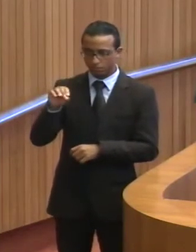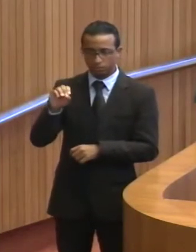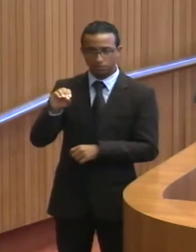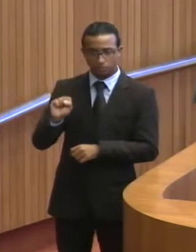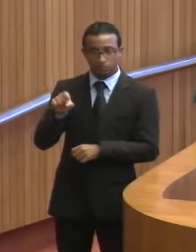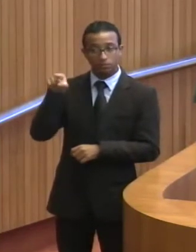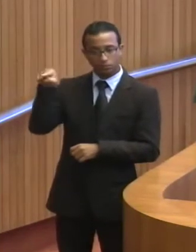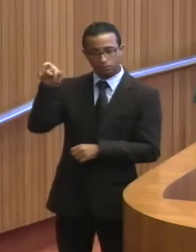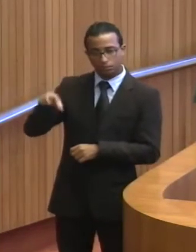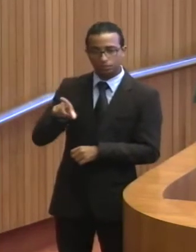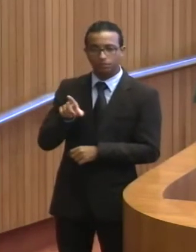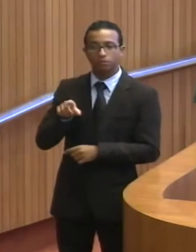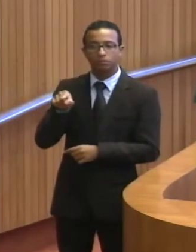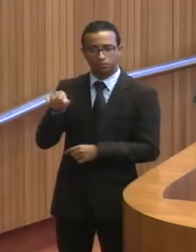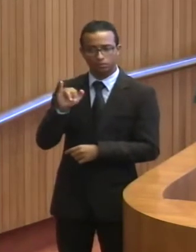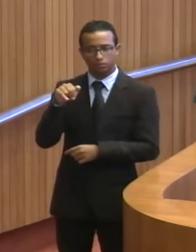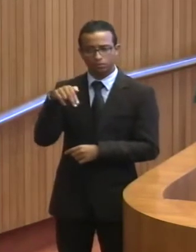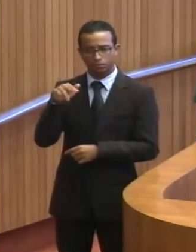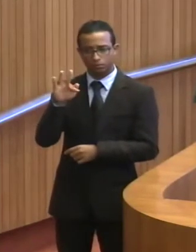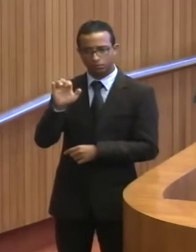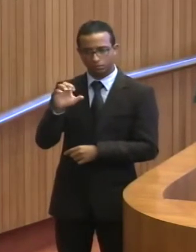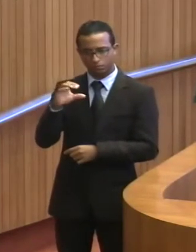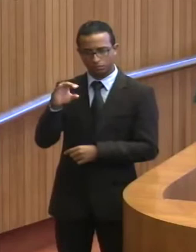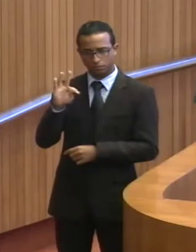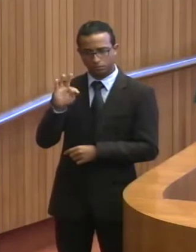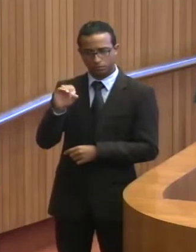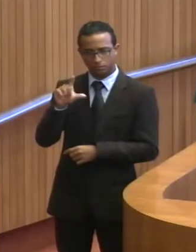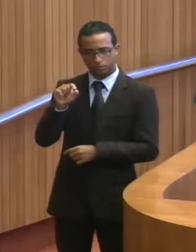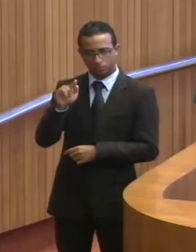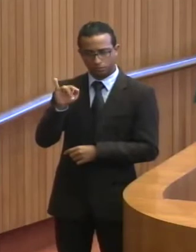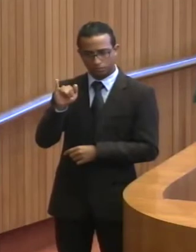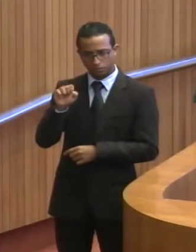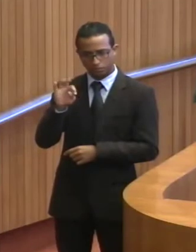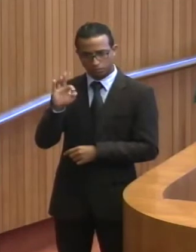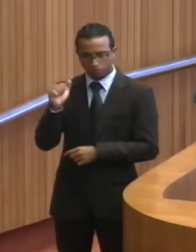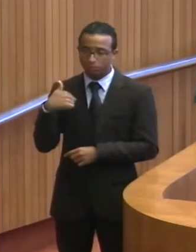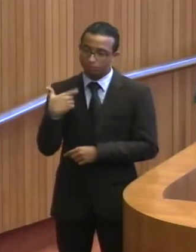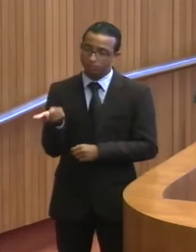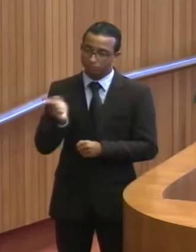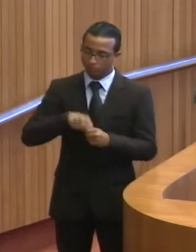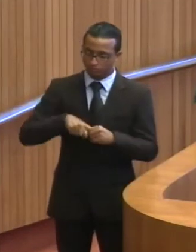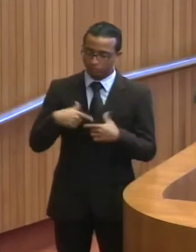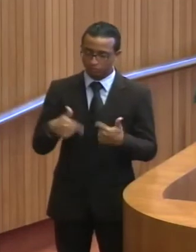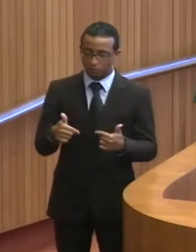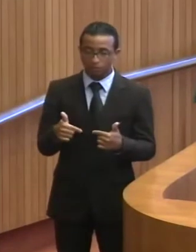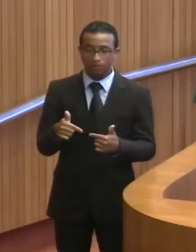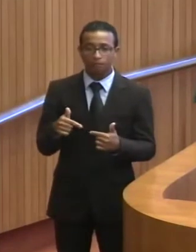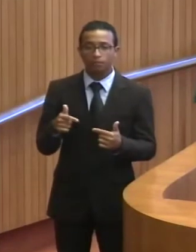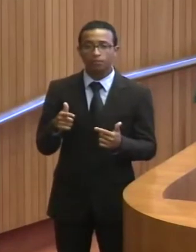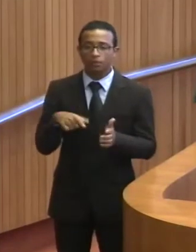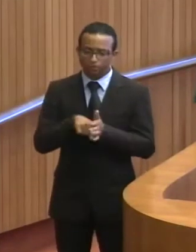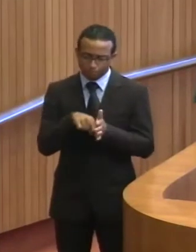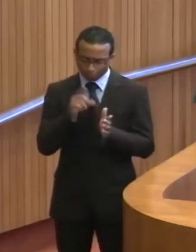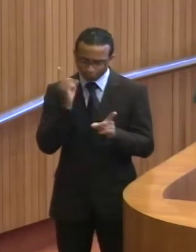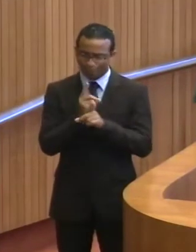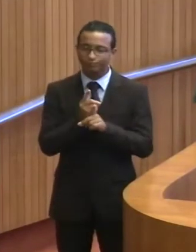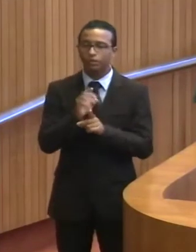infectologista, eu estou retomando as funções com um diagnóstico de